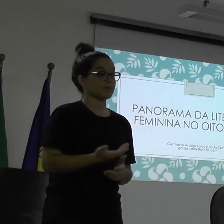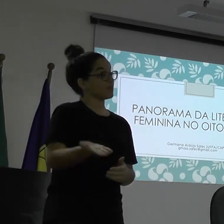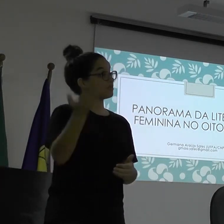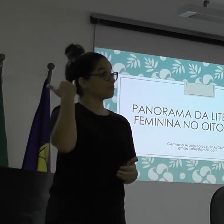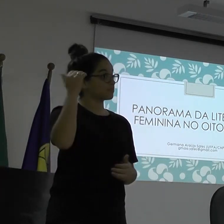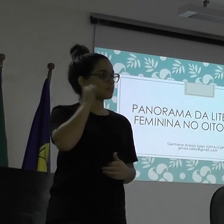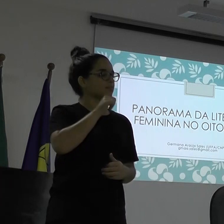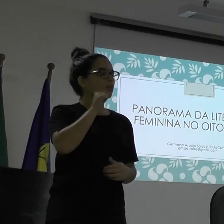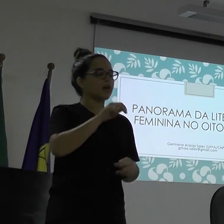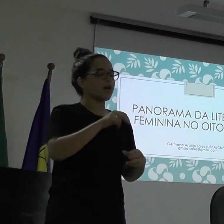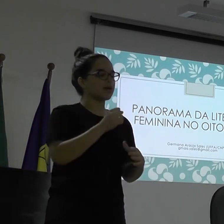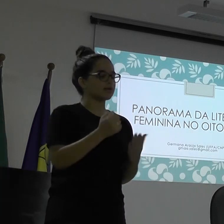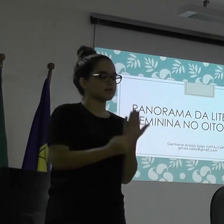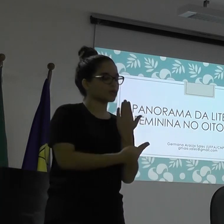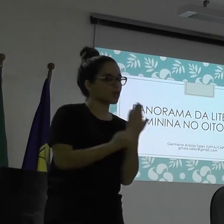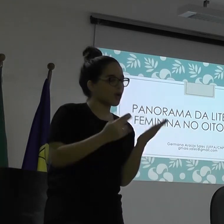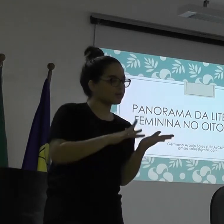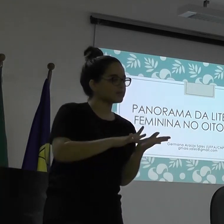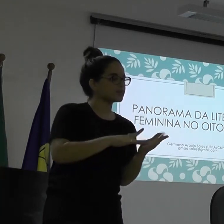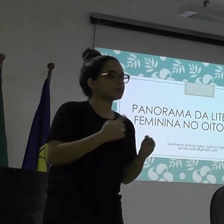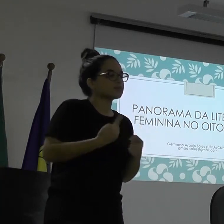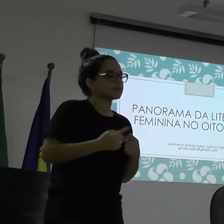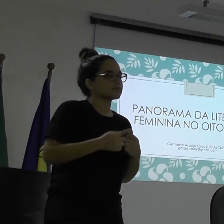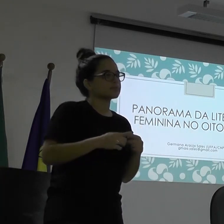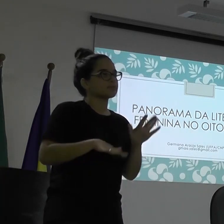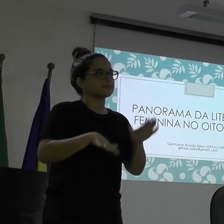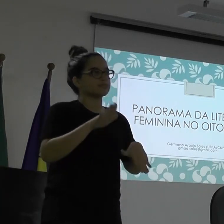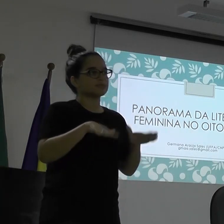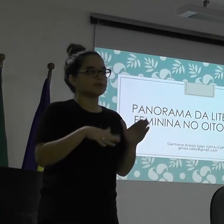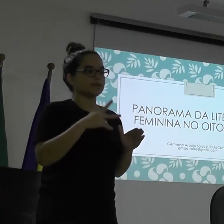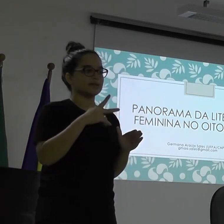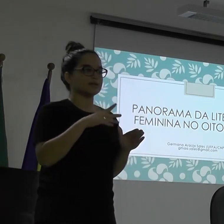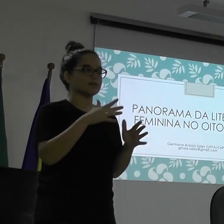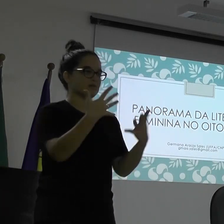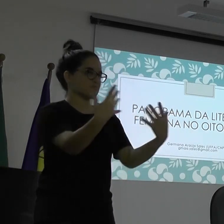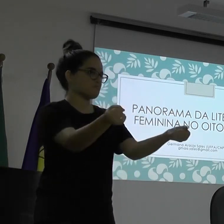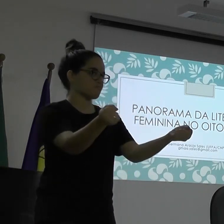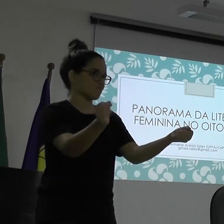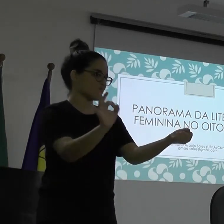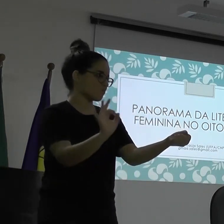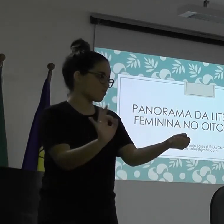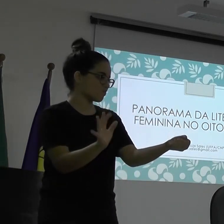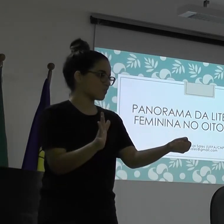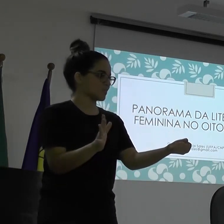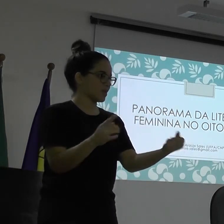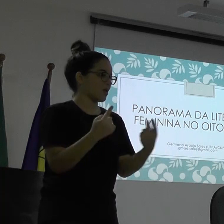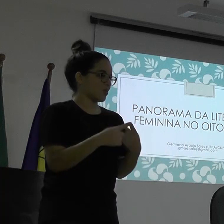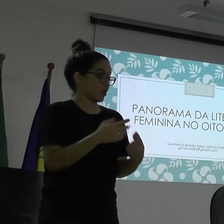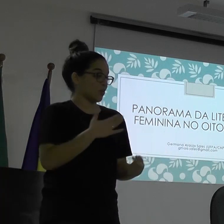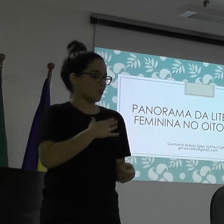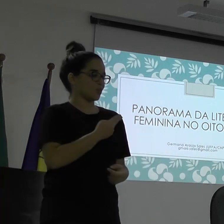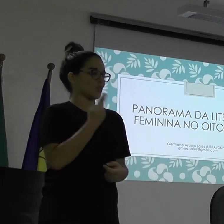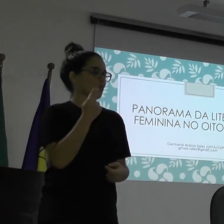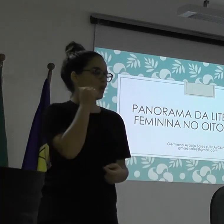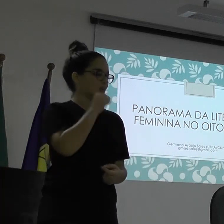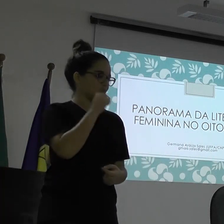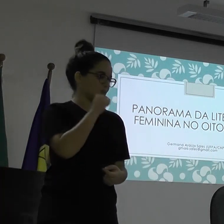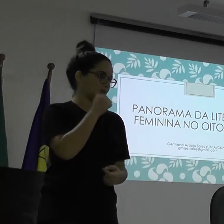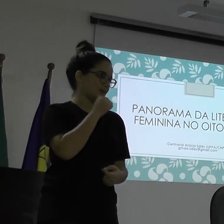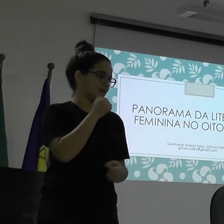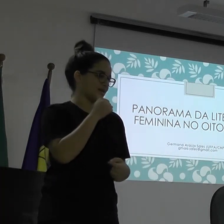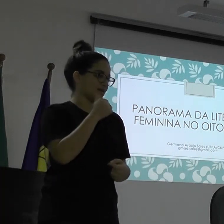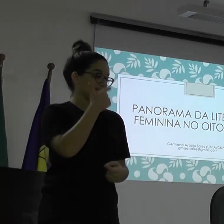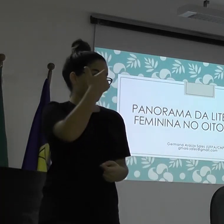porquê, além do receio de não ter aceitação, né? Com a benevolência ao belo